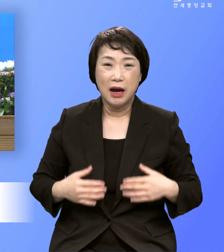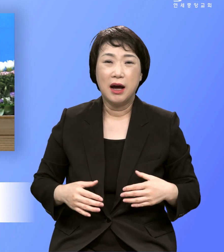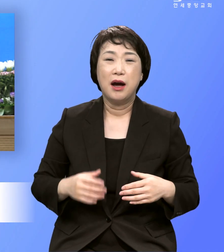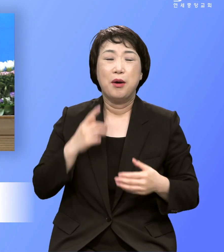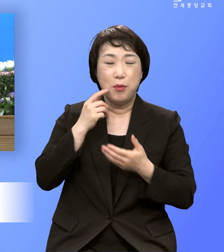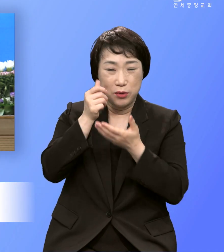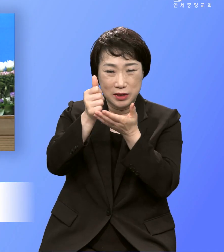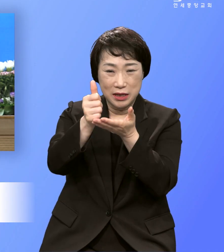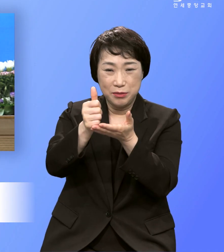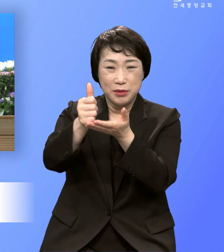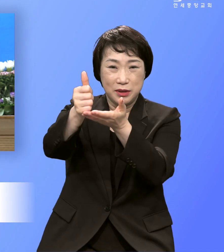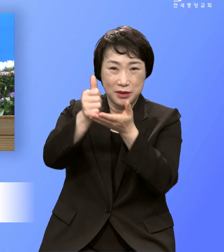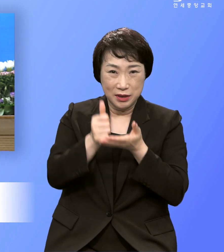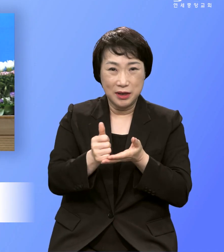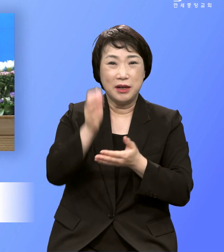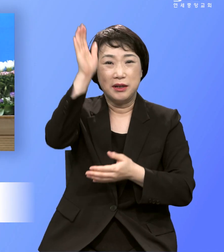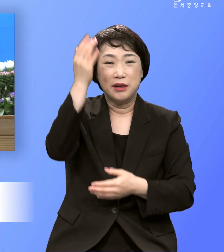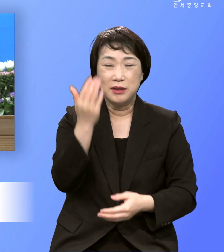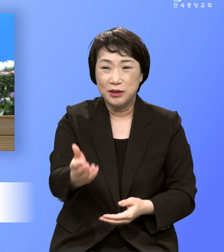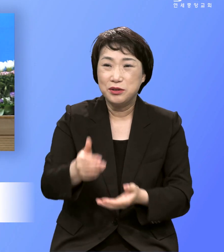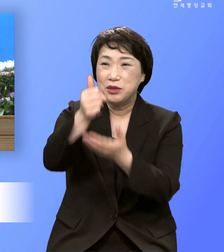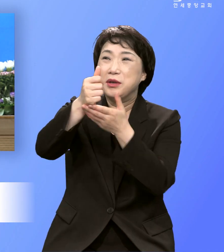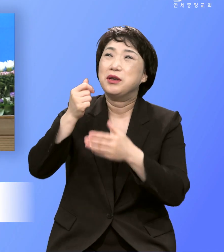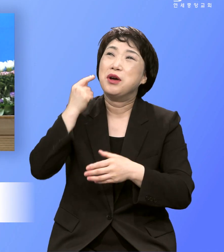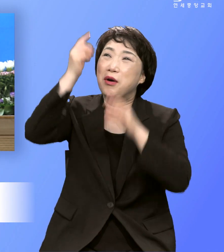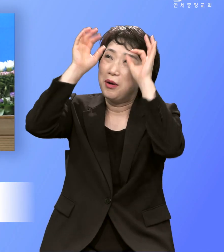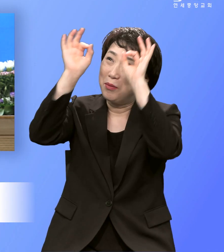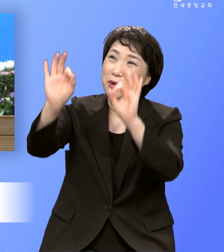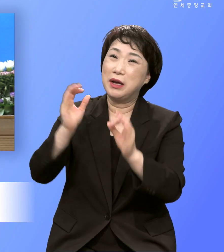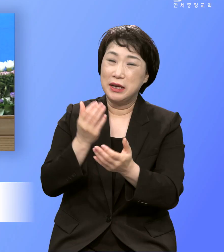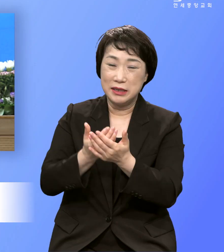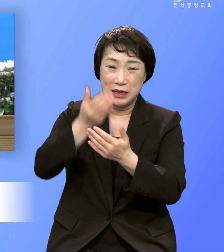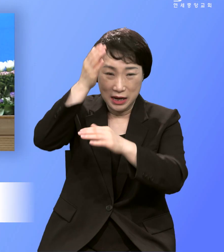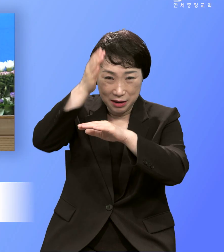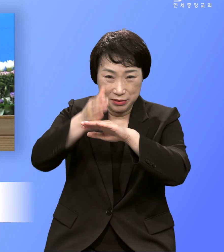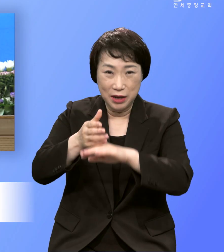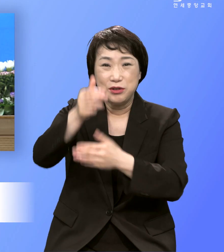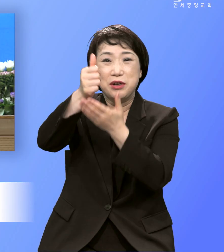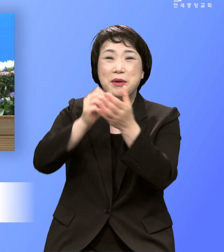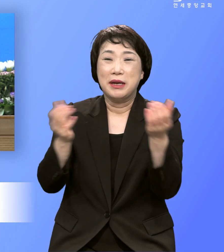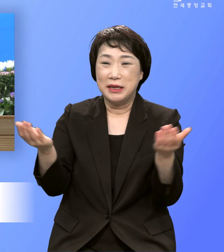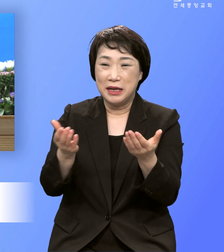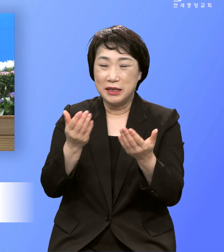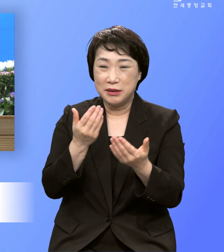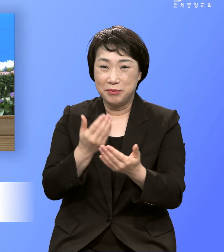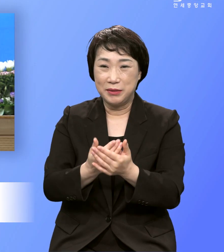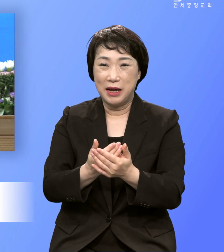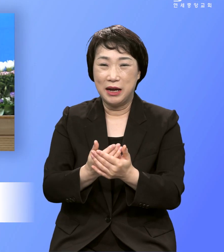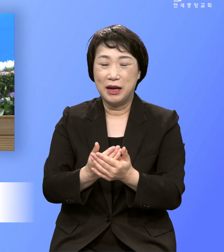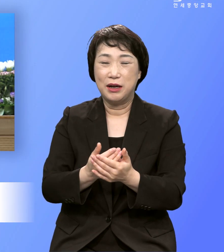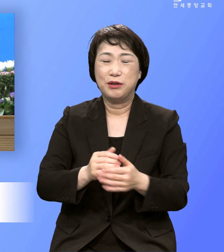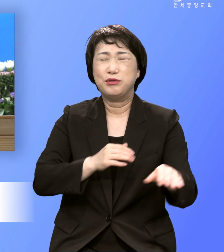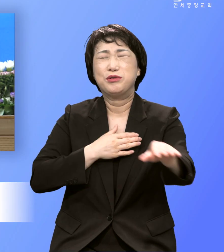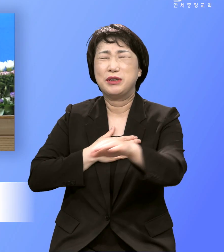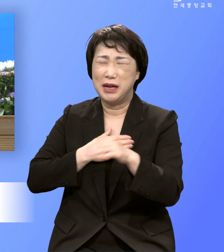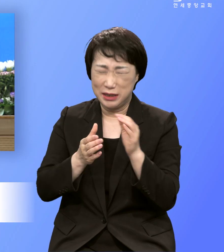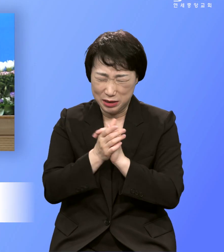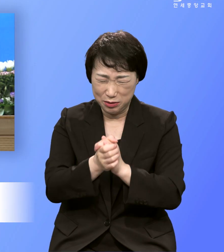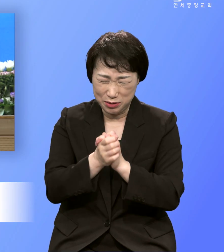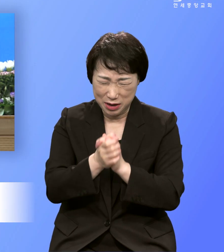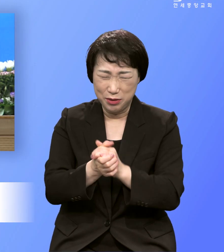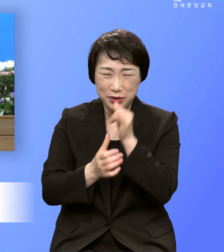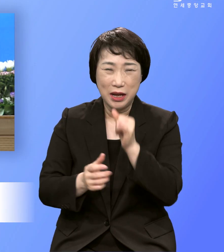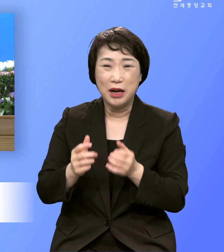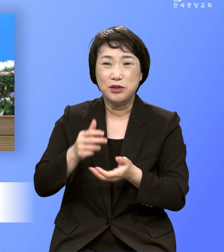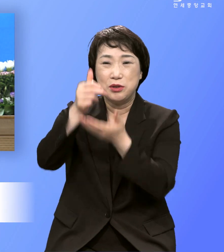통해서 주님께서 주님의 영광을 보게 하십니다. 주님께서 역사하여 주셨습니다. 우리 모든 성들은 애절하게 기도합니다. 주의 사자